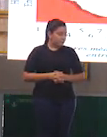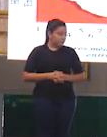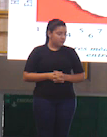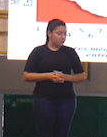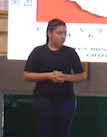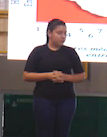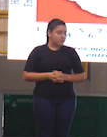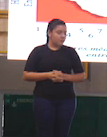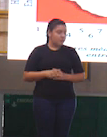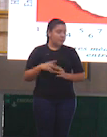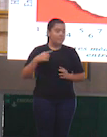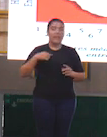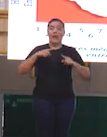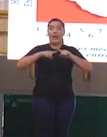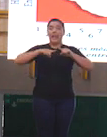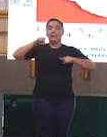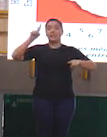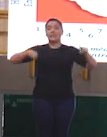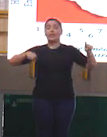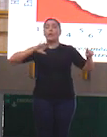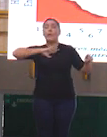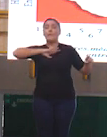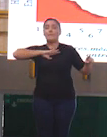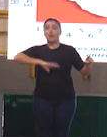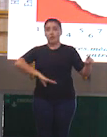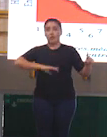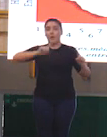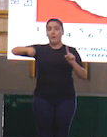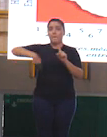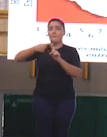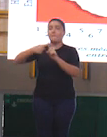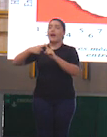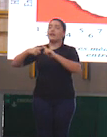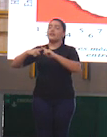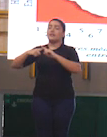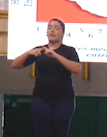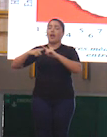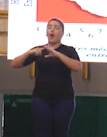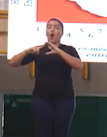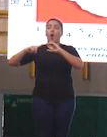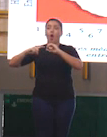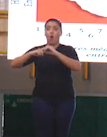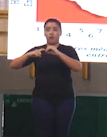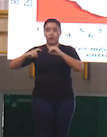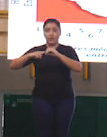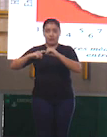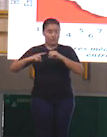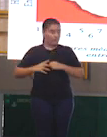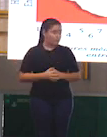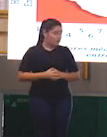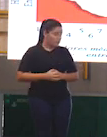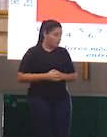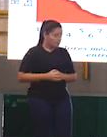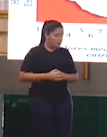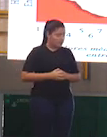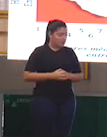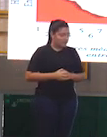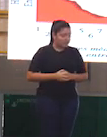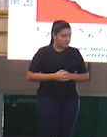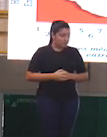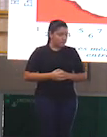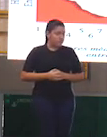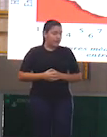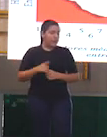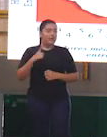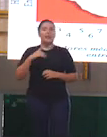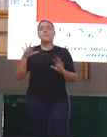Ciclo menstrual e ovulação, né? Bom, o ciclo menstrual regular, ele é em torno de